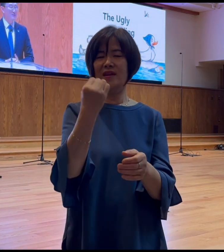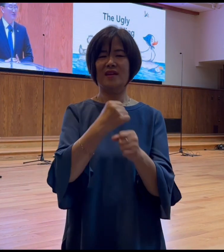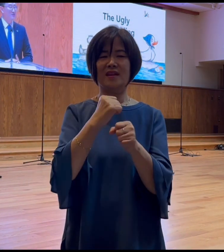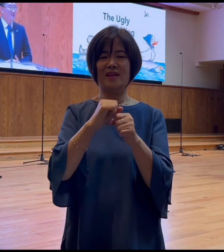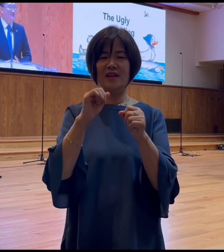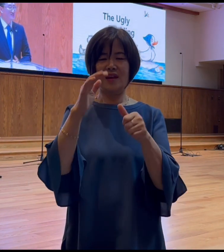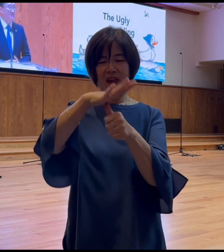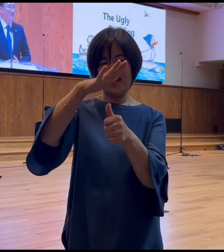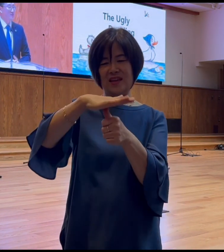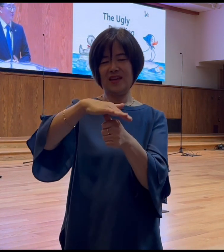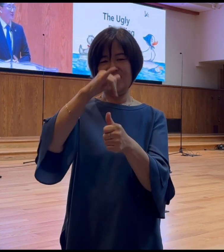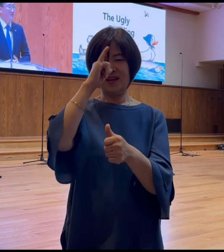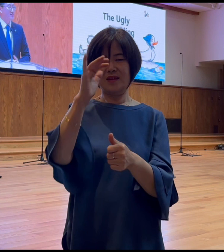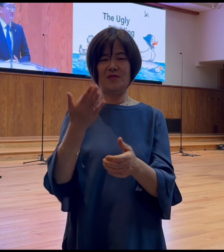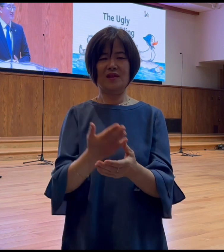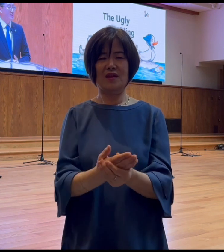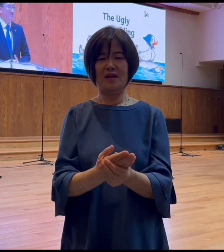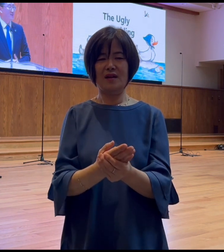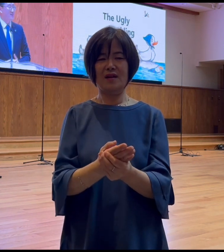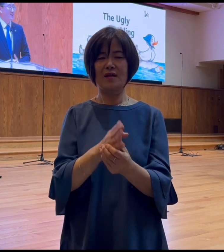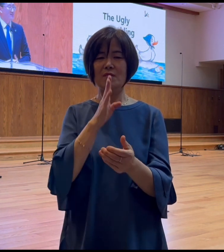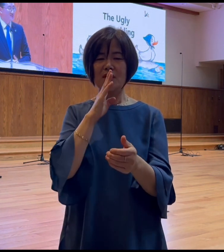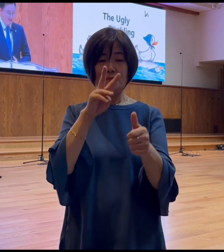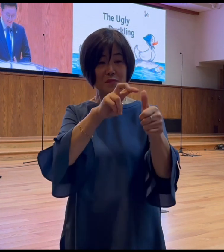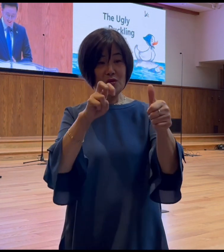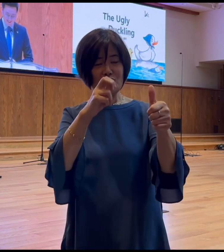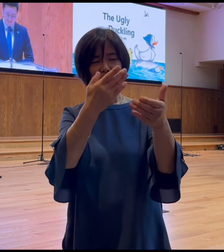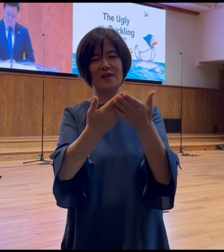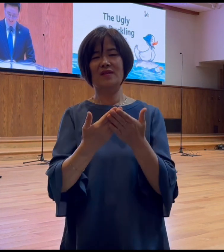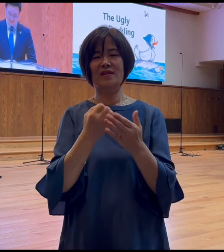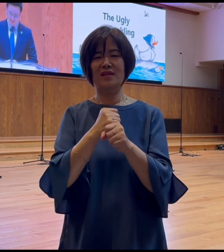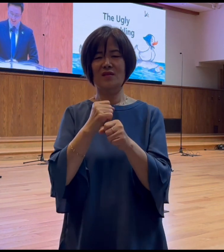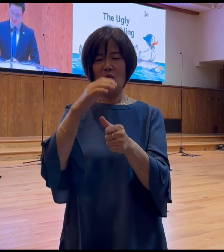여러분, 미움을 받는 오리 한 마리가 있었어요.